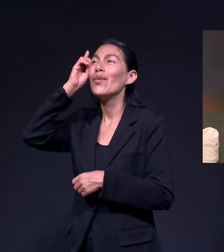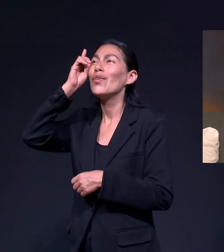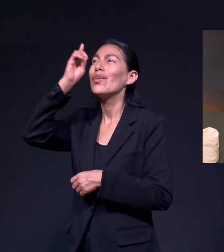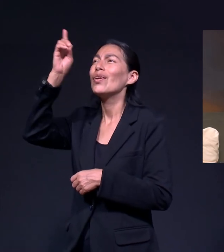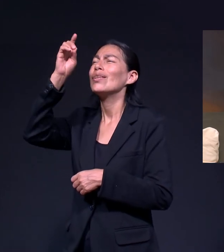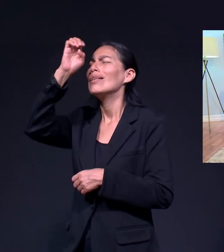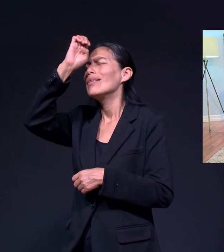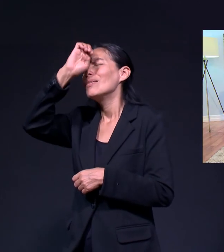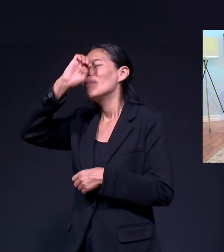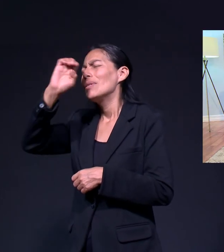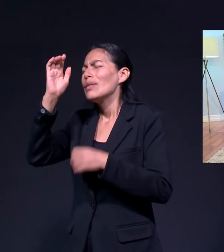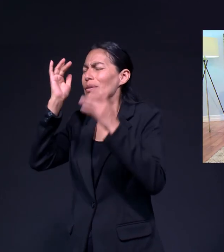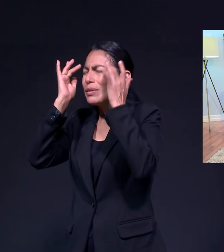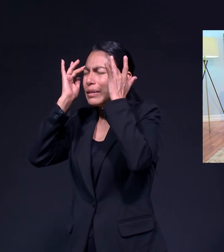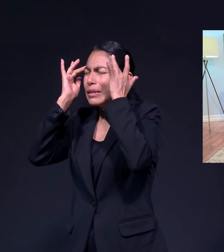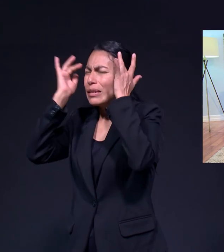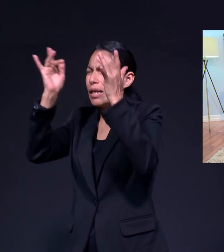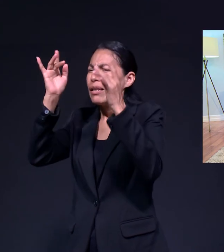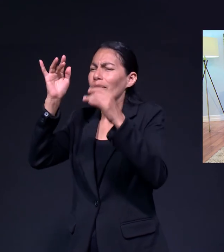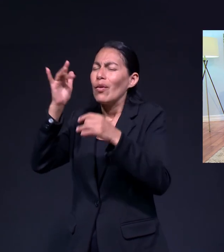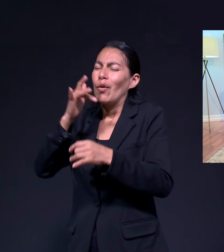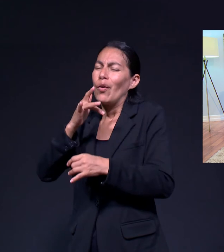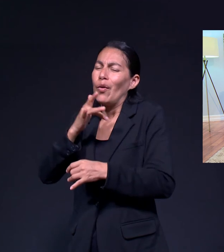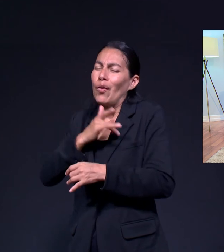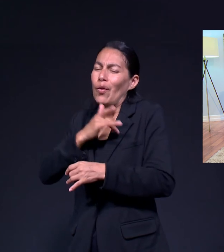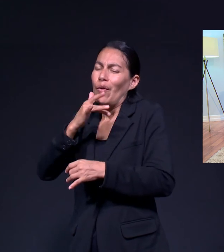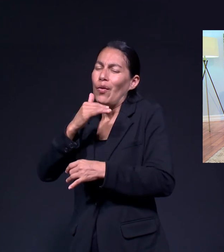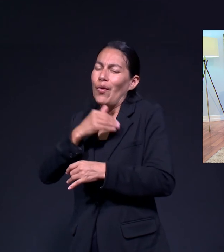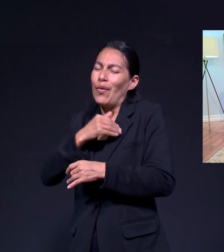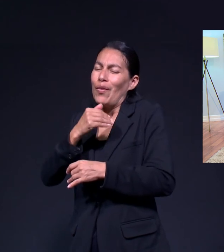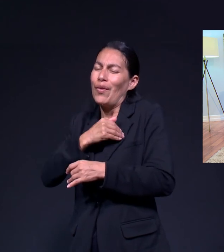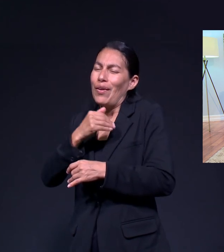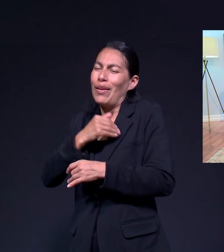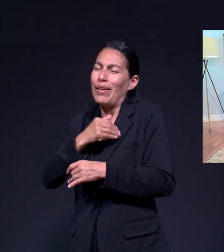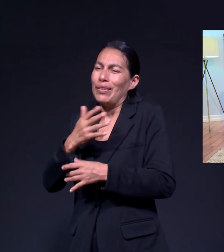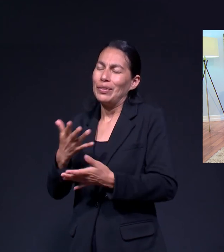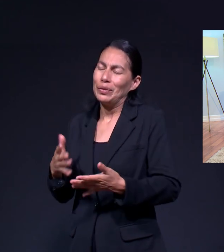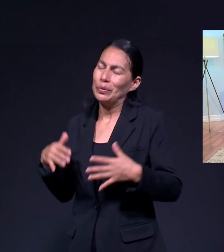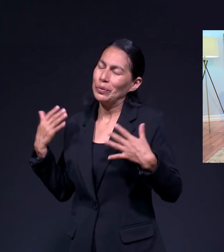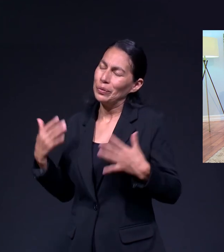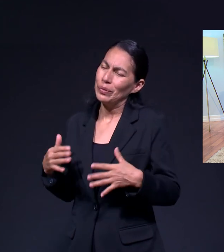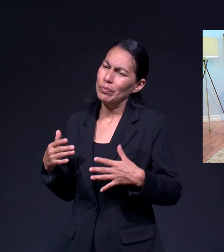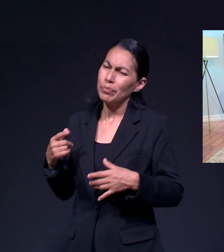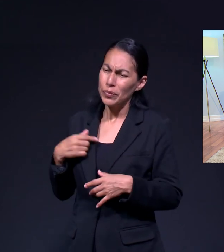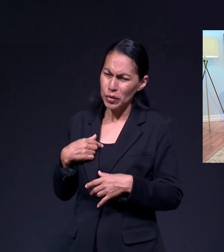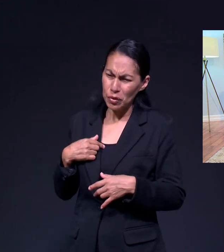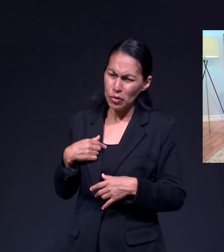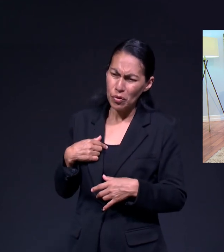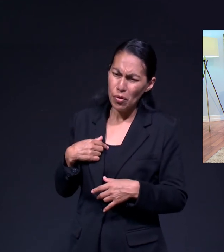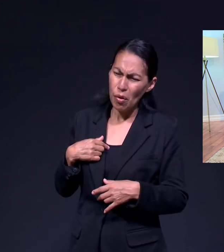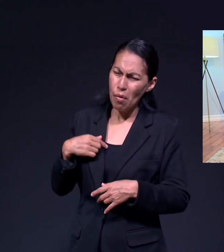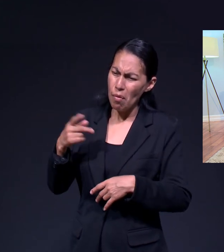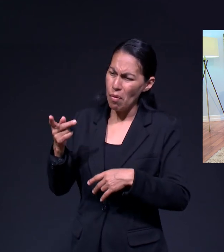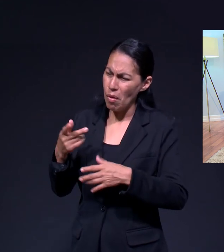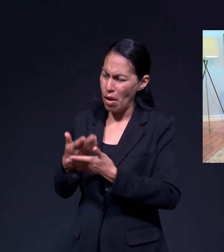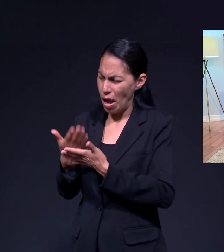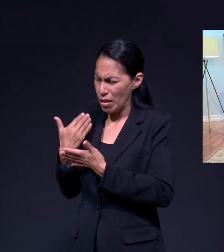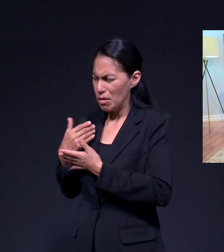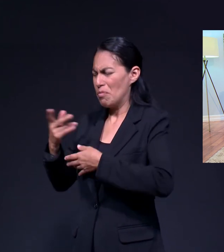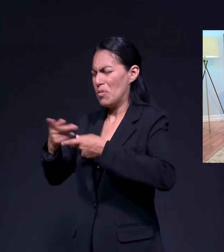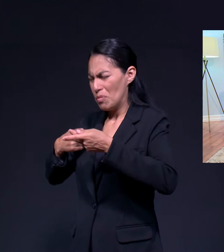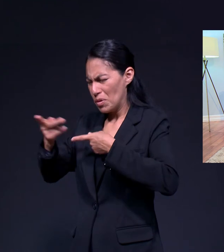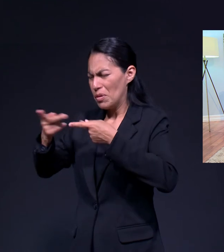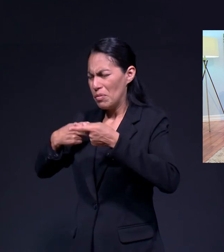días entonces ese jueves yo preparo yo le puedo decir que prepare uno de los que yo consideraba uno de mis mejores sermones